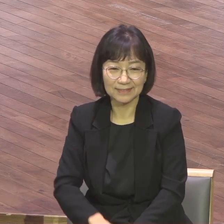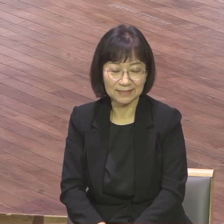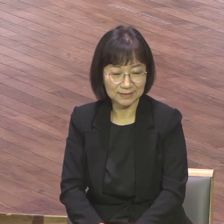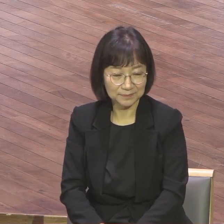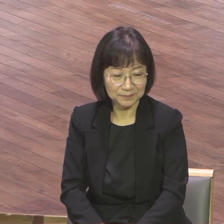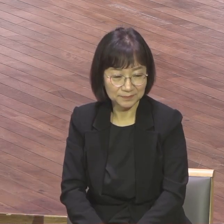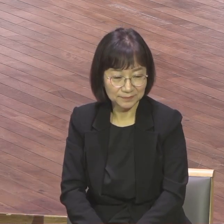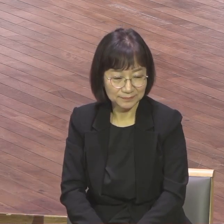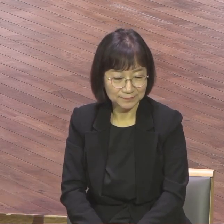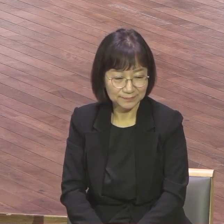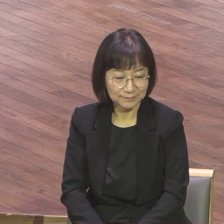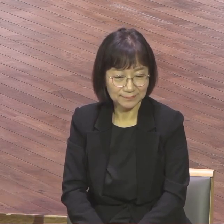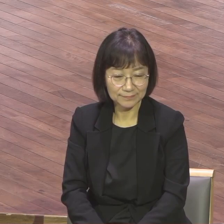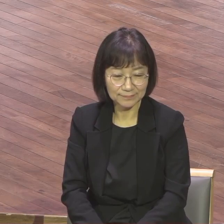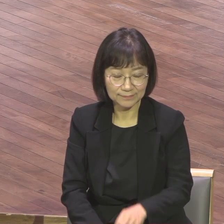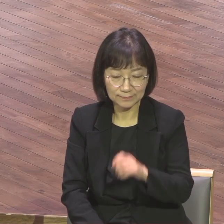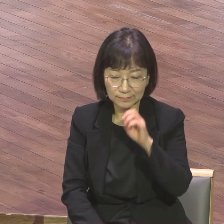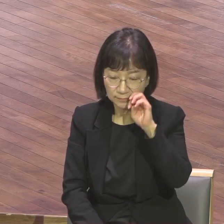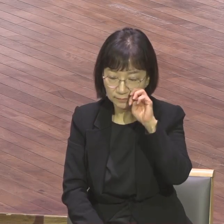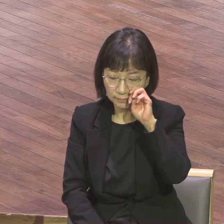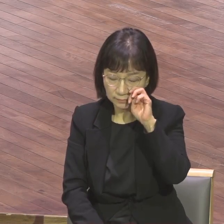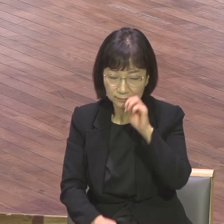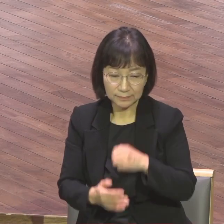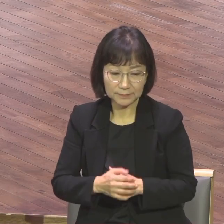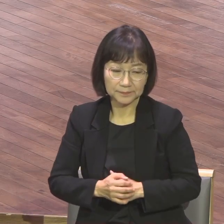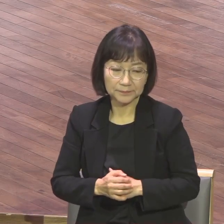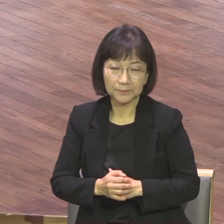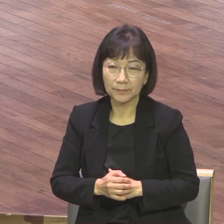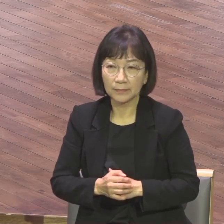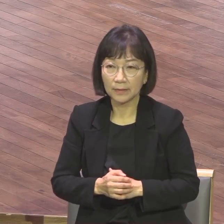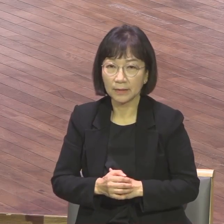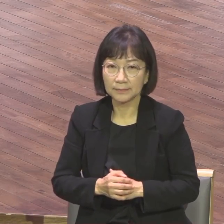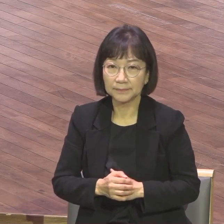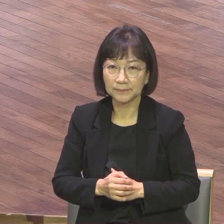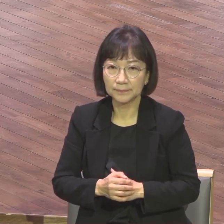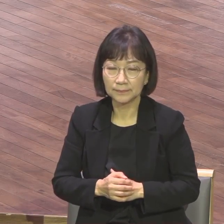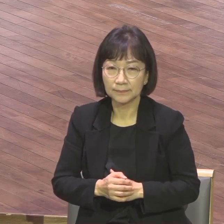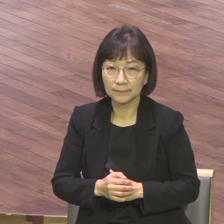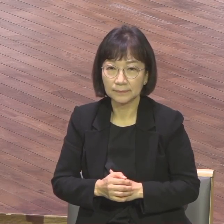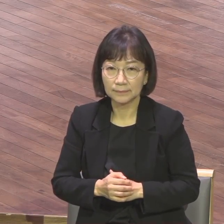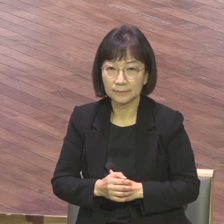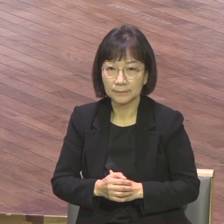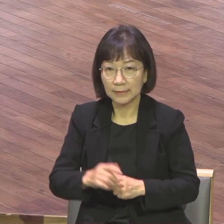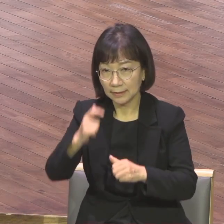몇월 며칠 날 어느 예배 시간에 그 말씀 잡고 적용하겠어요?